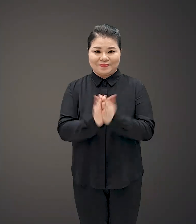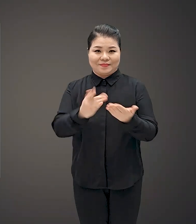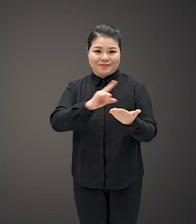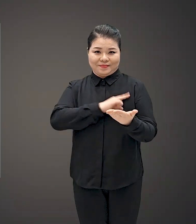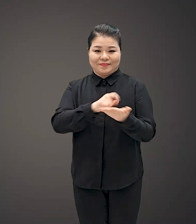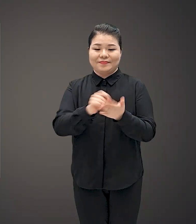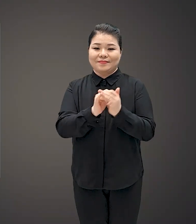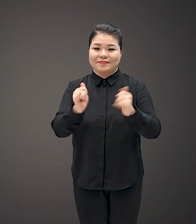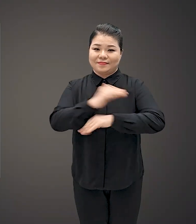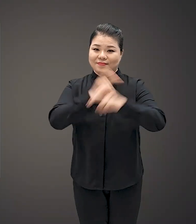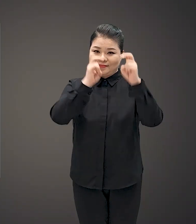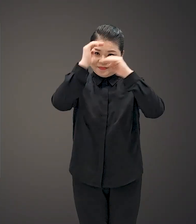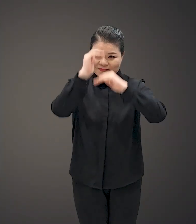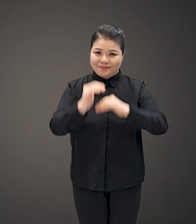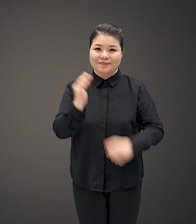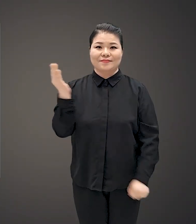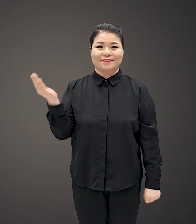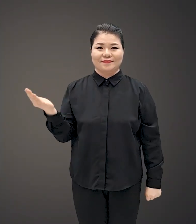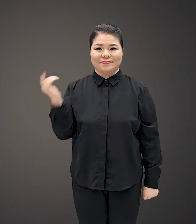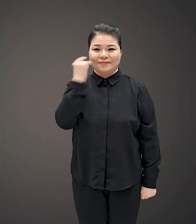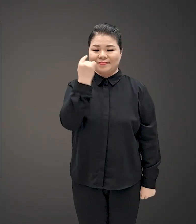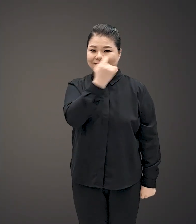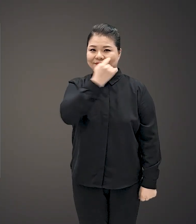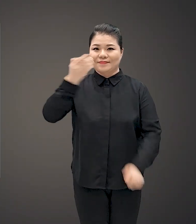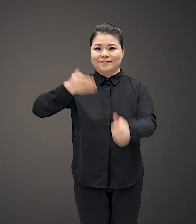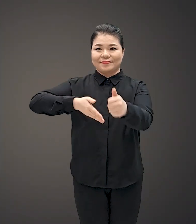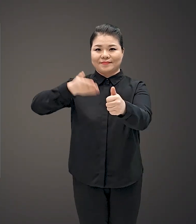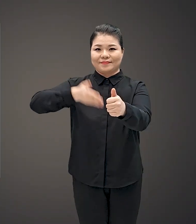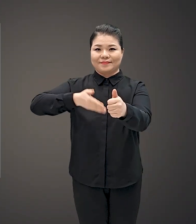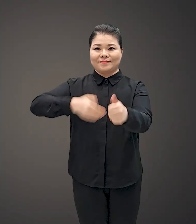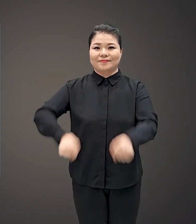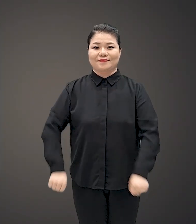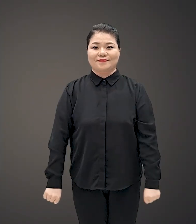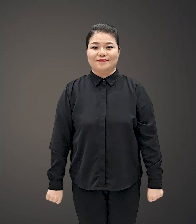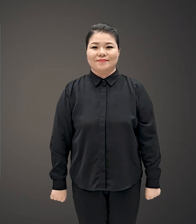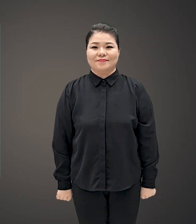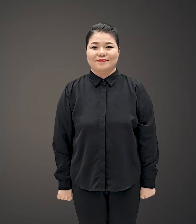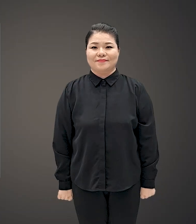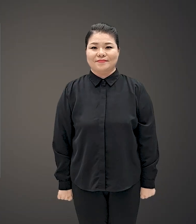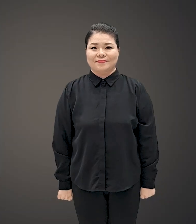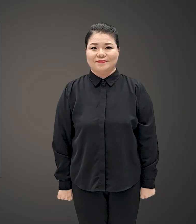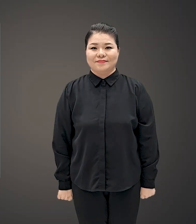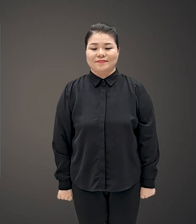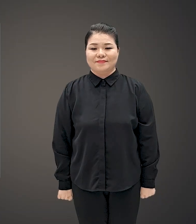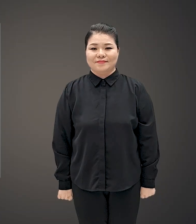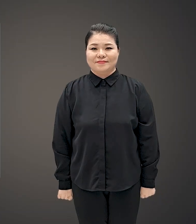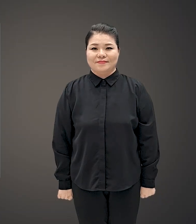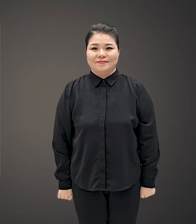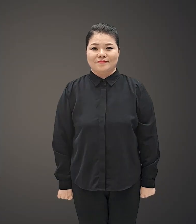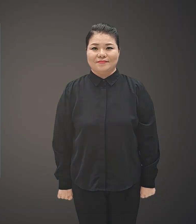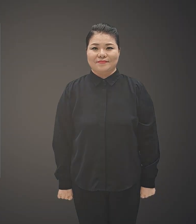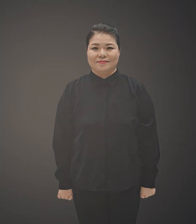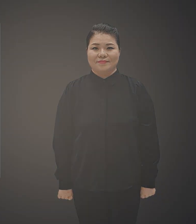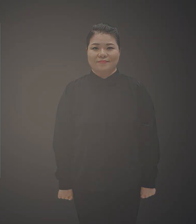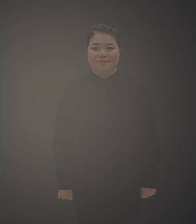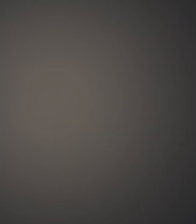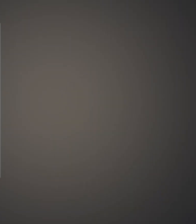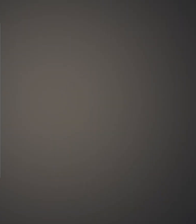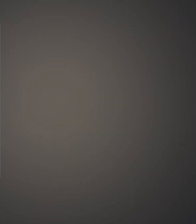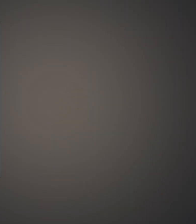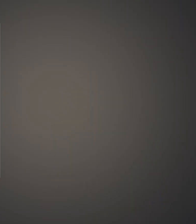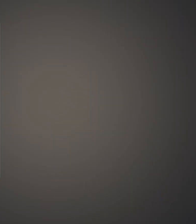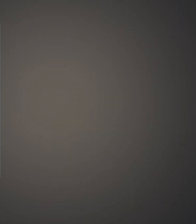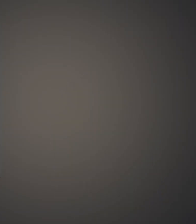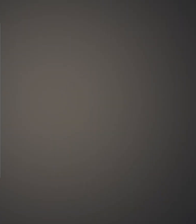도서명 조선통신사. 저자 김종광. 출판사 다산책방.